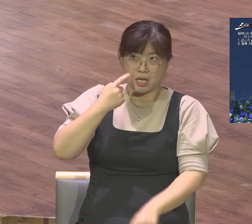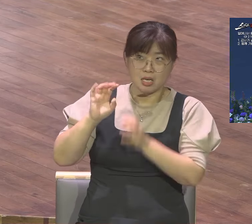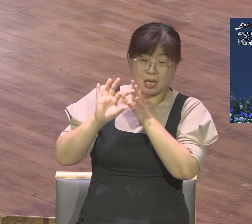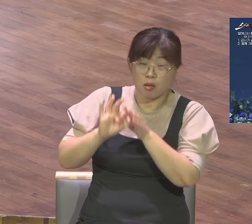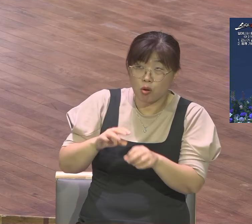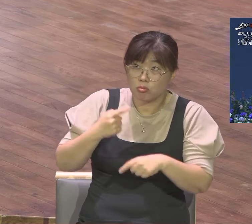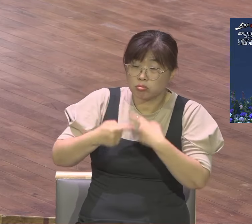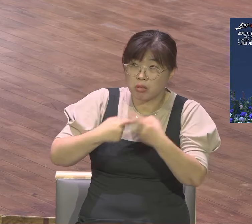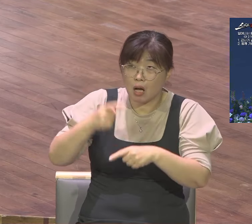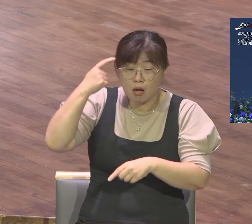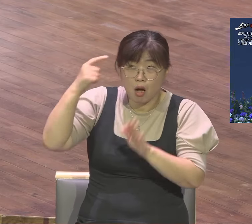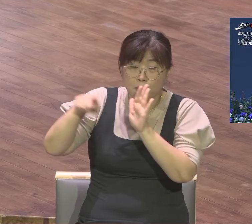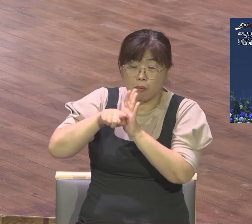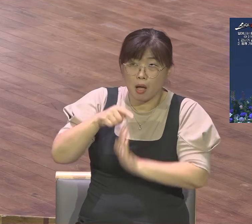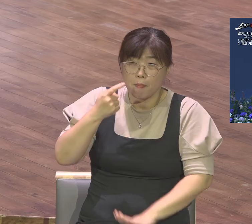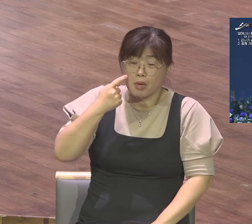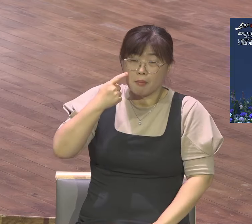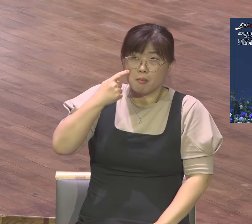없습니다.